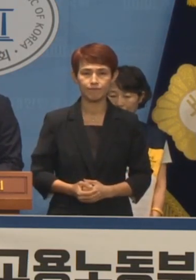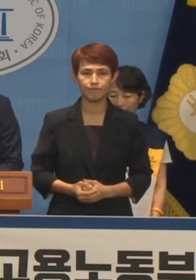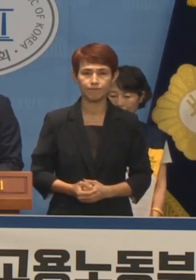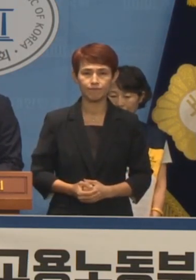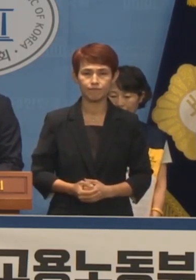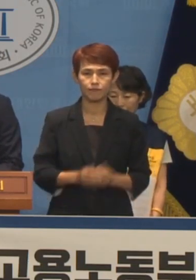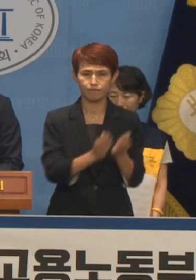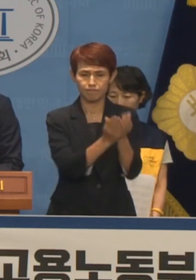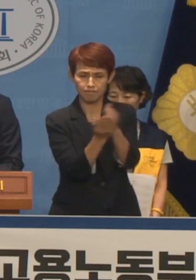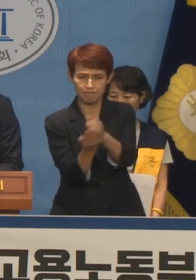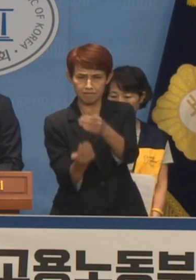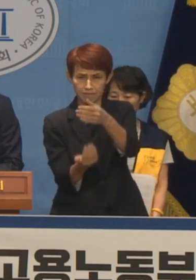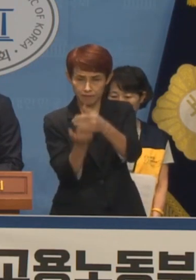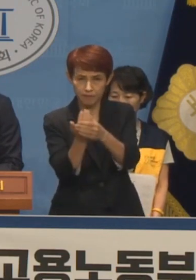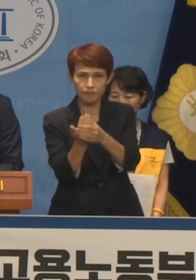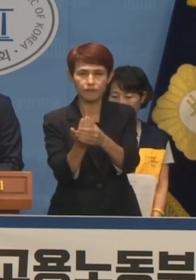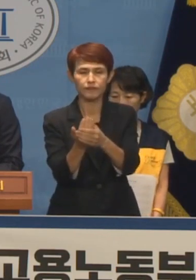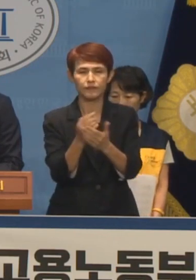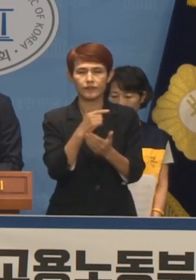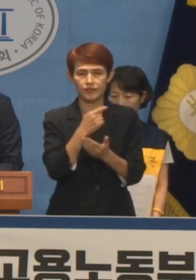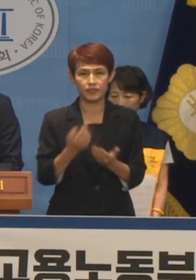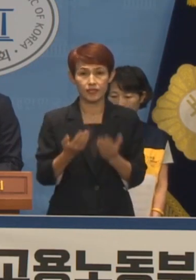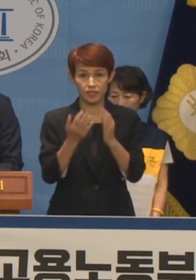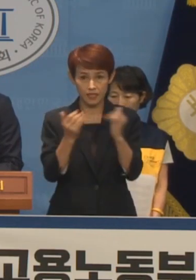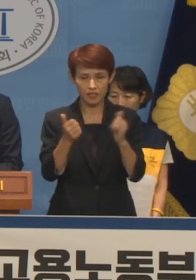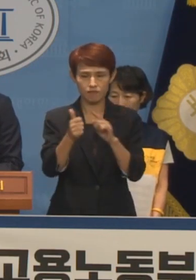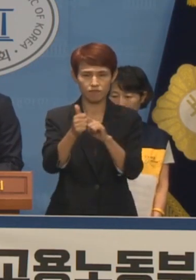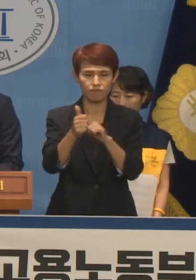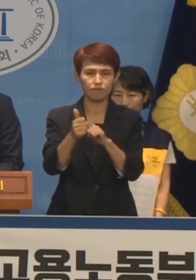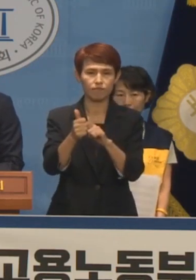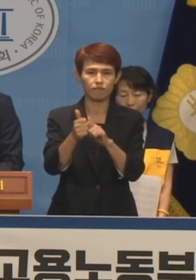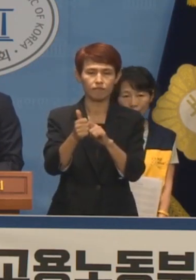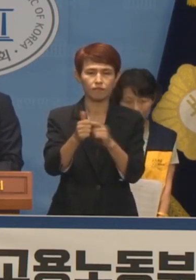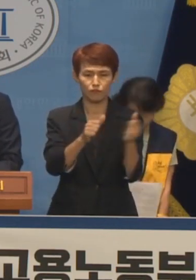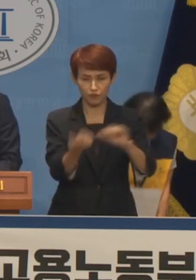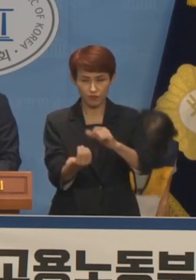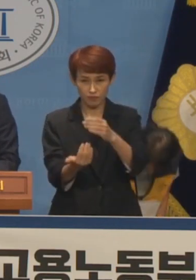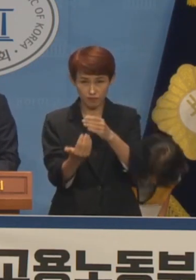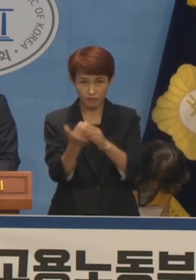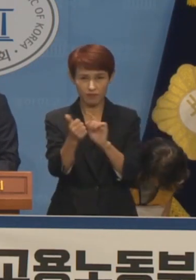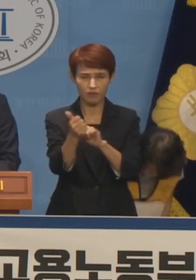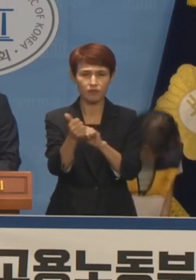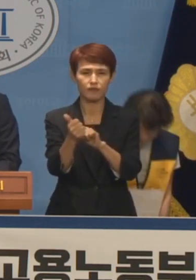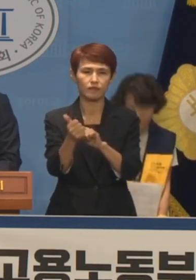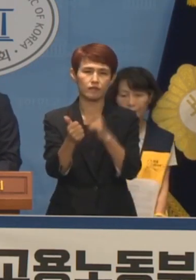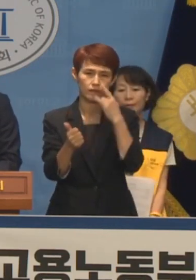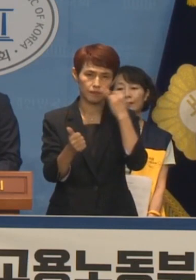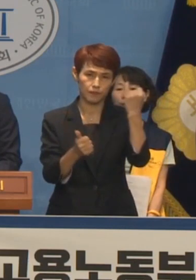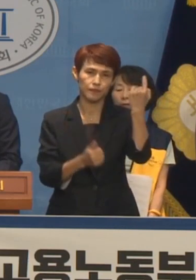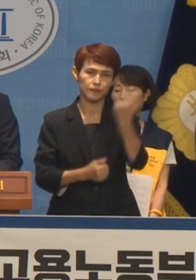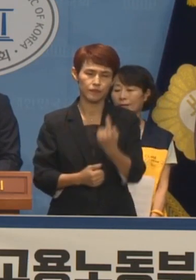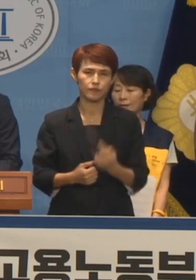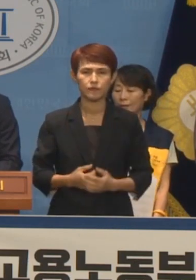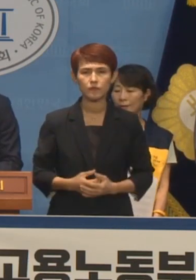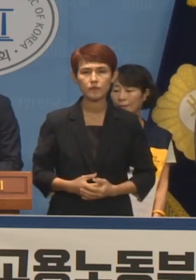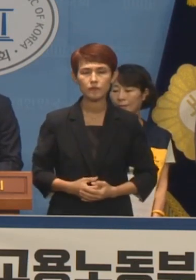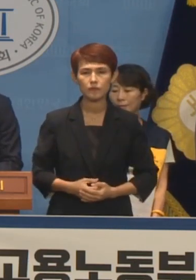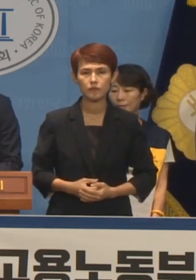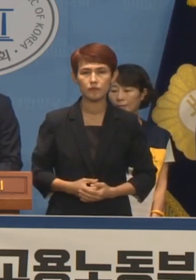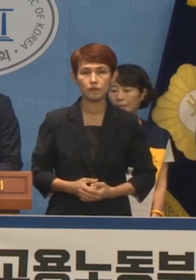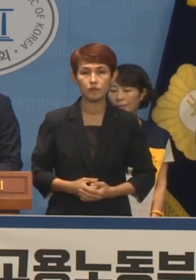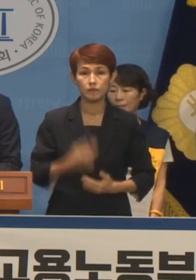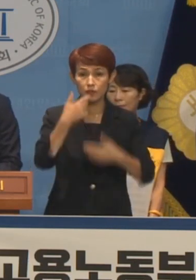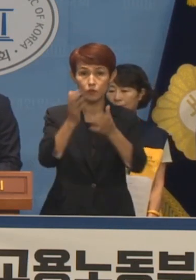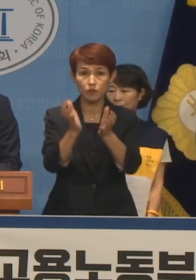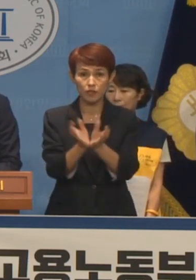세월호 참사 희생자인 이창영 군 어머니 최순환님 오셨습니다. 예,